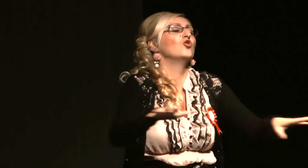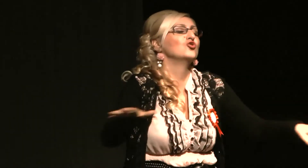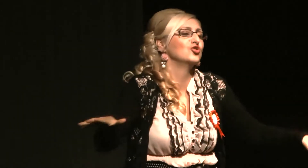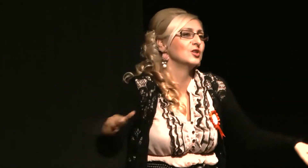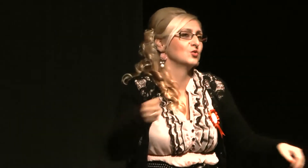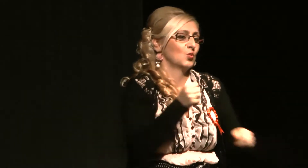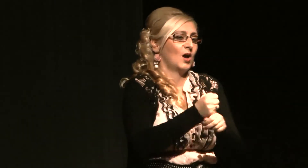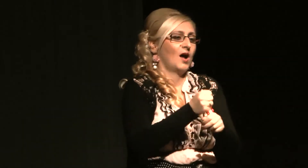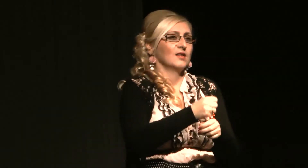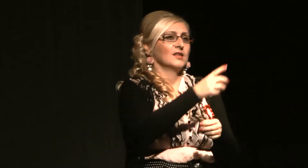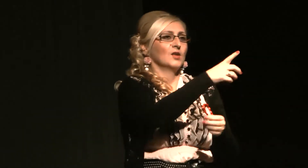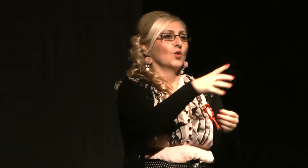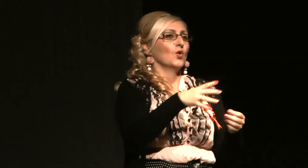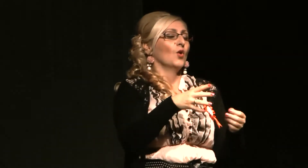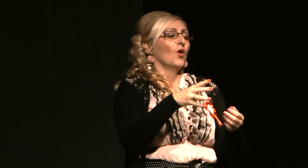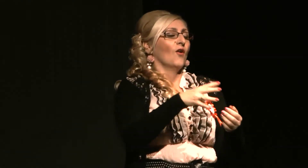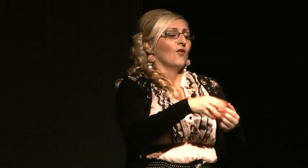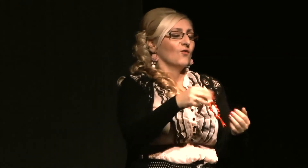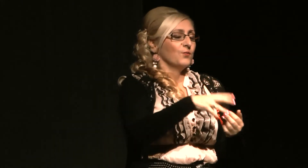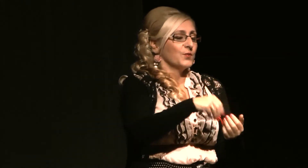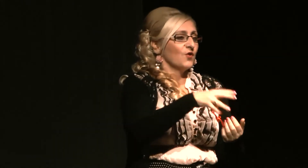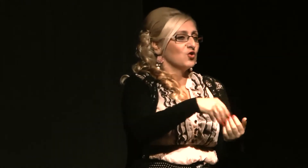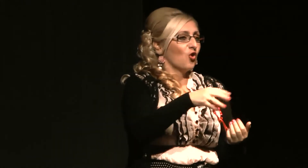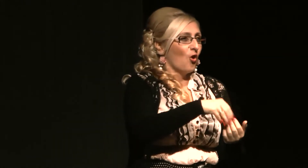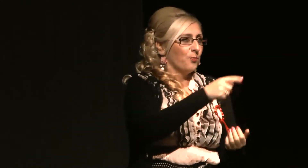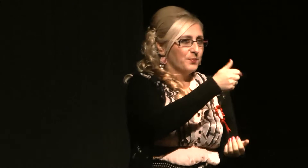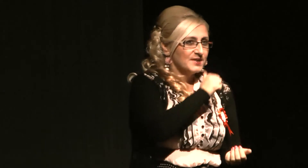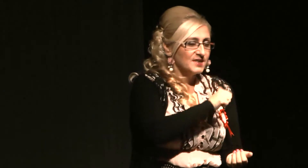koja je sad prerasla u FIT, svi znamo.